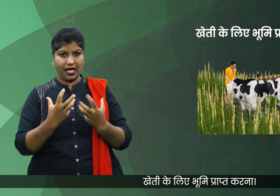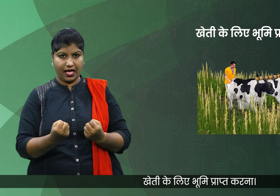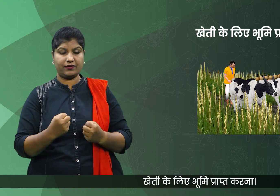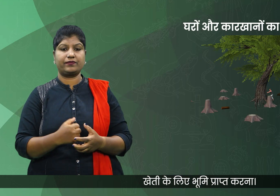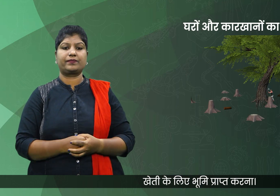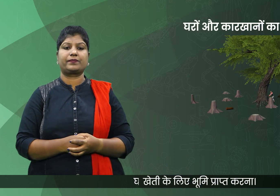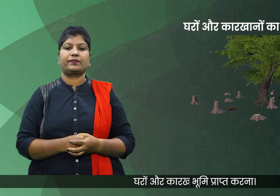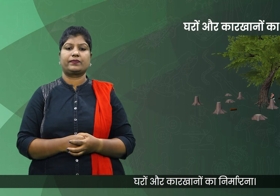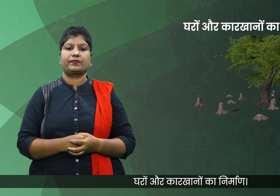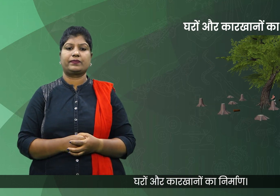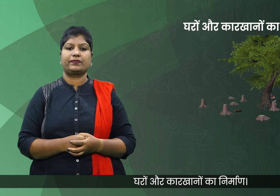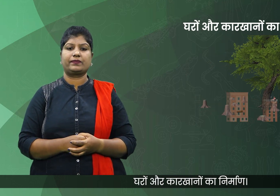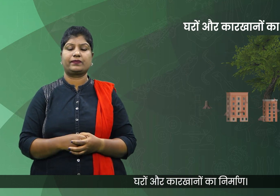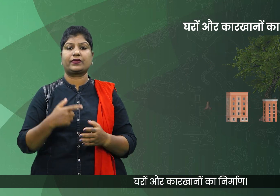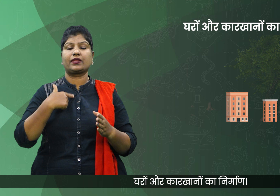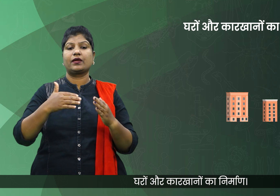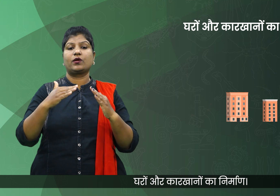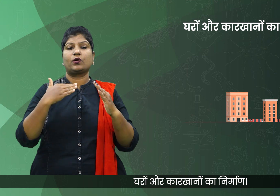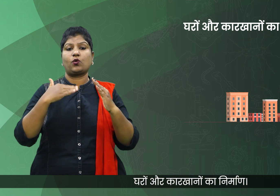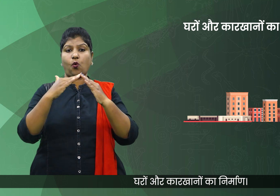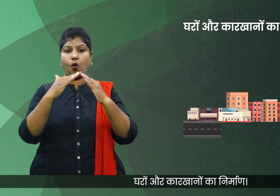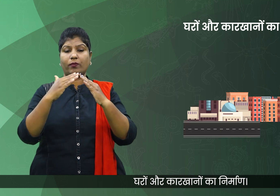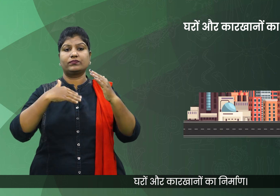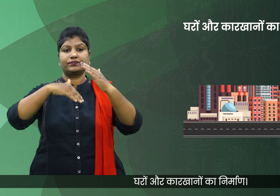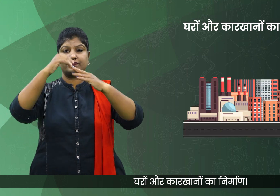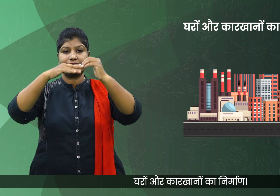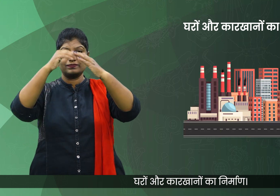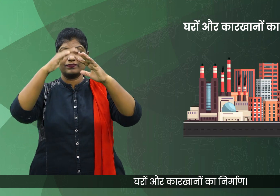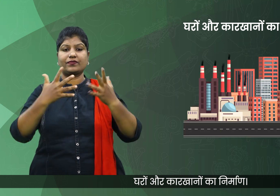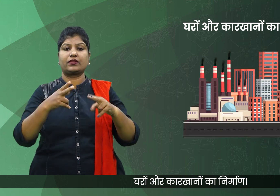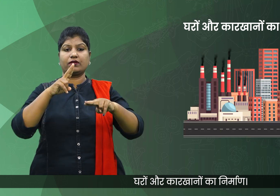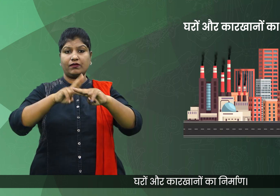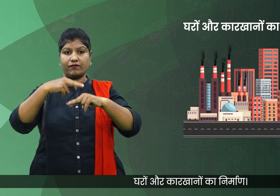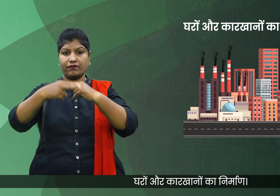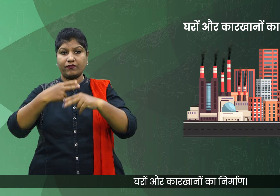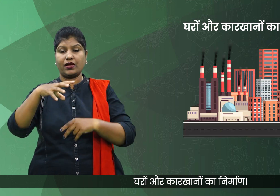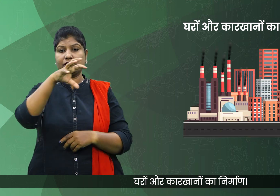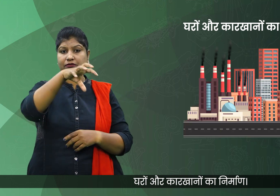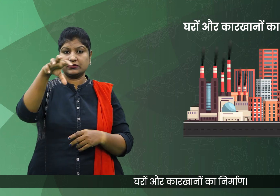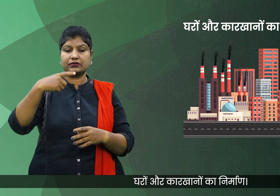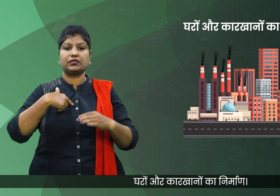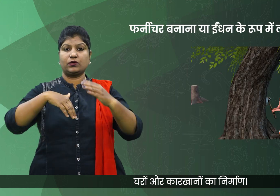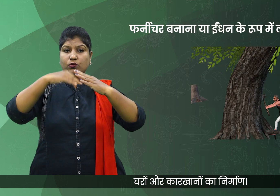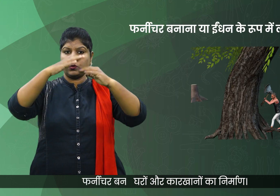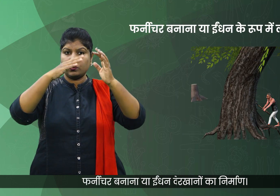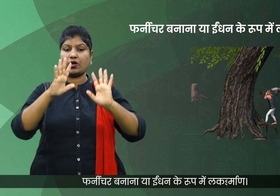घरों और कारखानों का निर्मान। फरनीचर